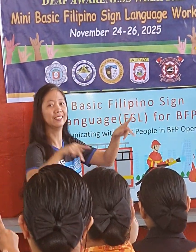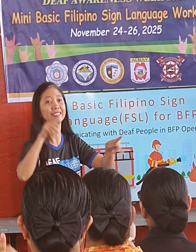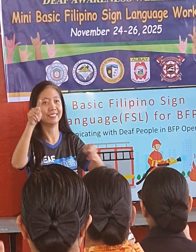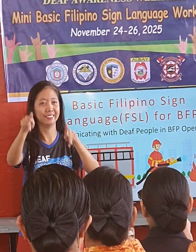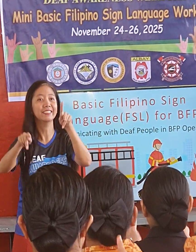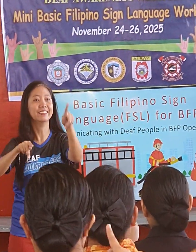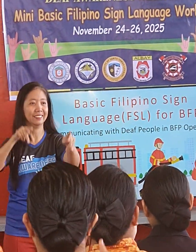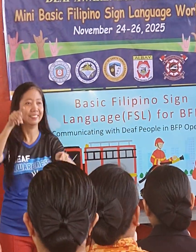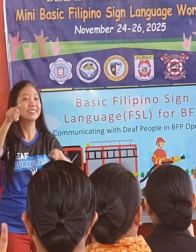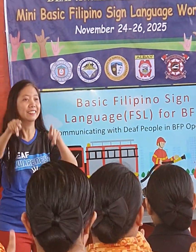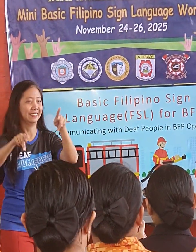Yan. People.